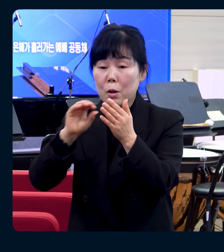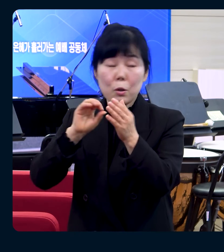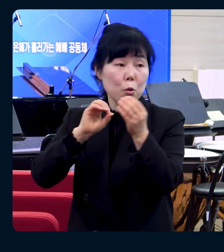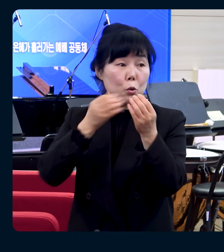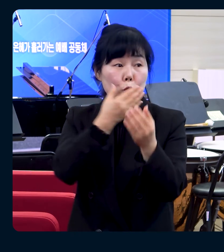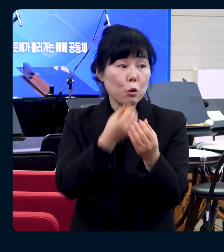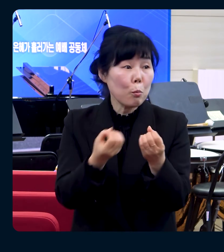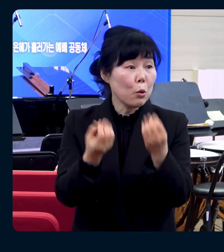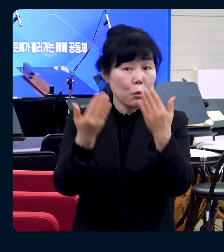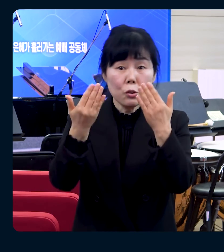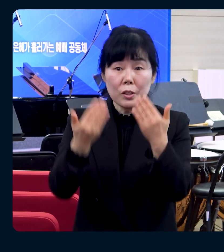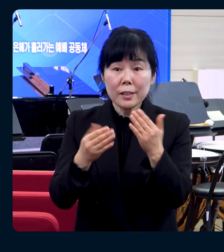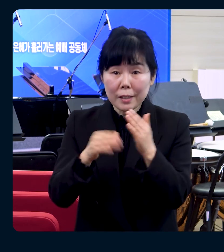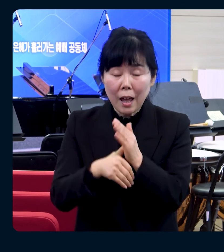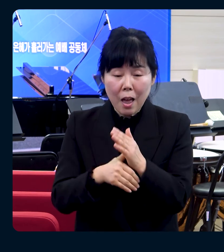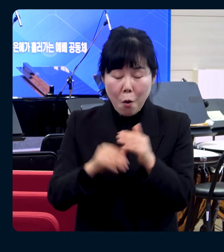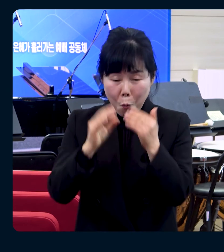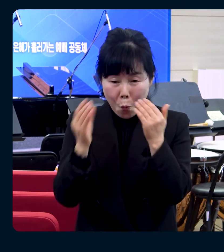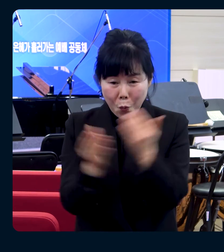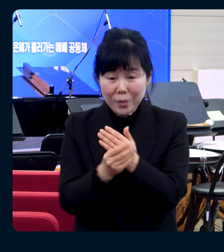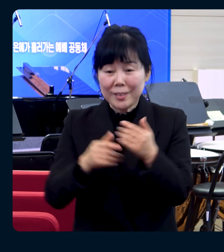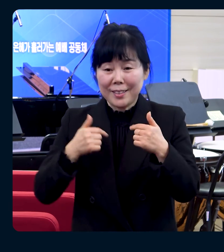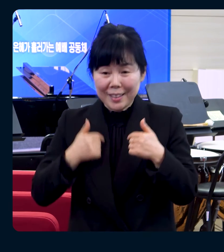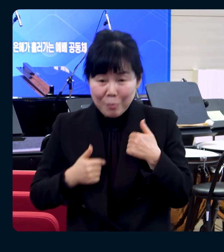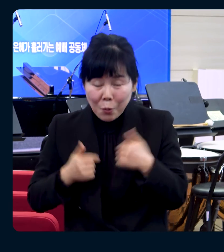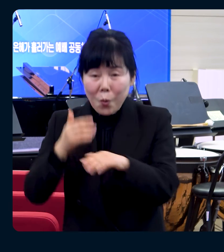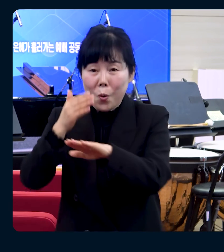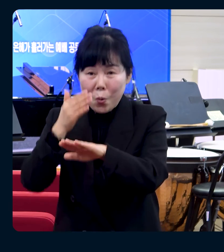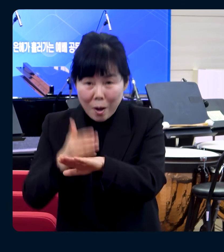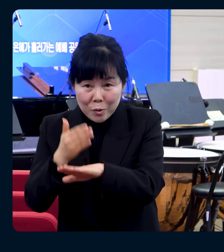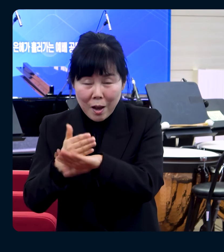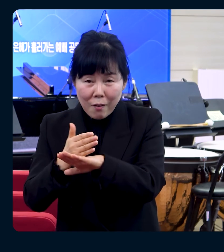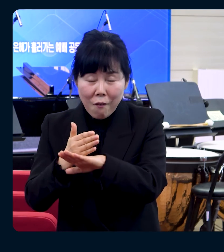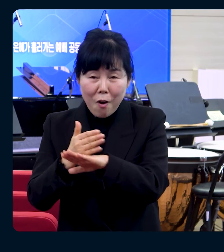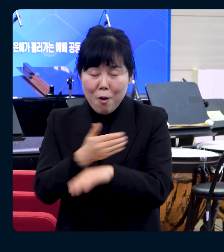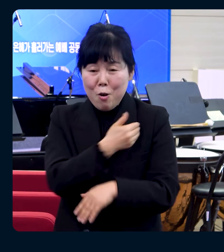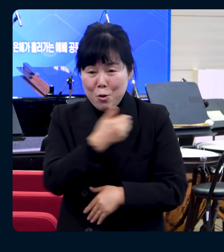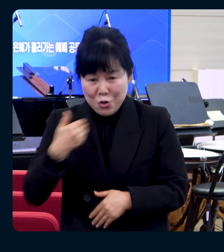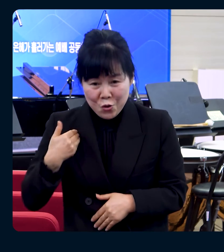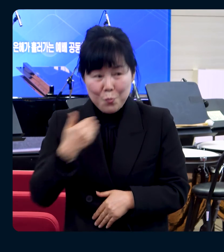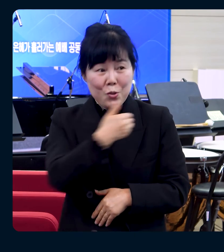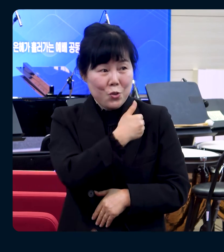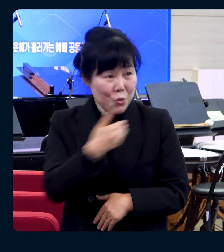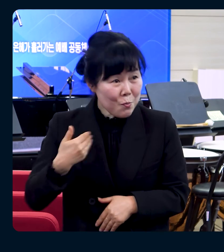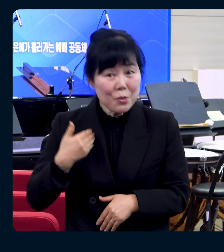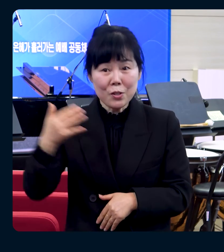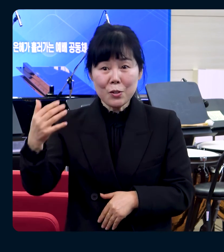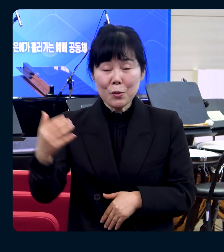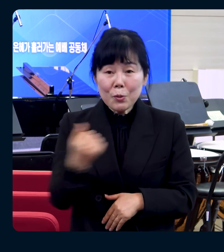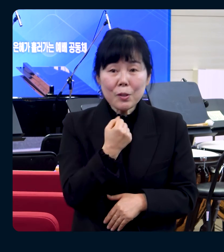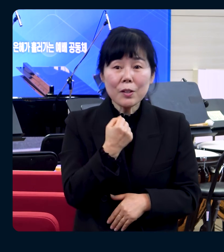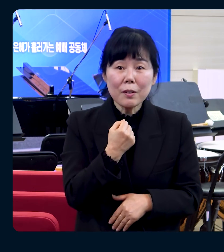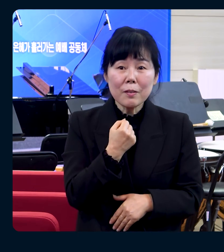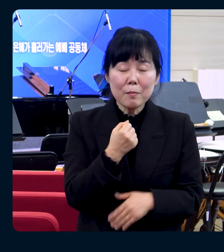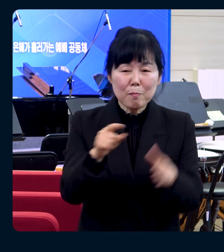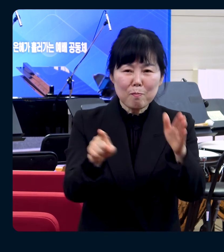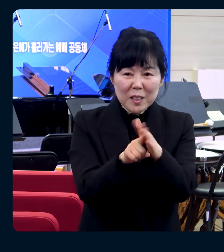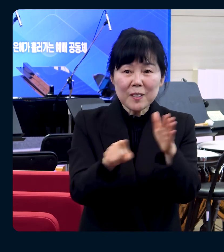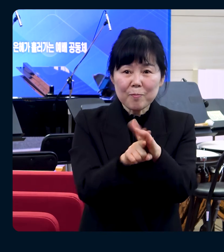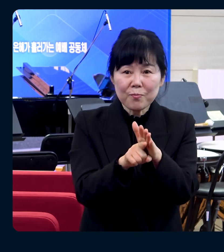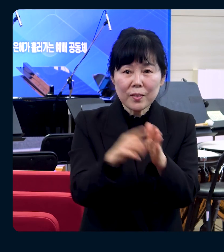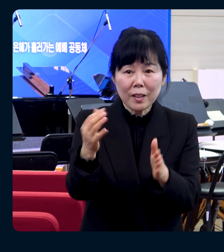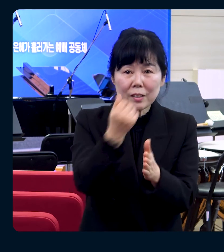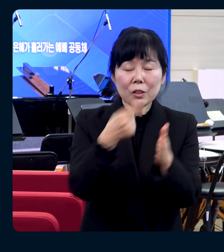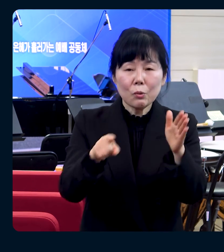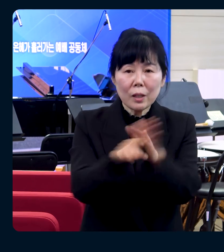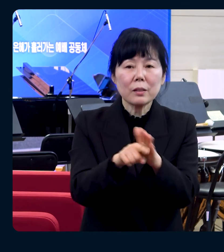하나님이 응답하시고 축복하실 때 온전히 기뻐하고 감사하고 축복을 마음껏 누릴 수 있도록 그렇게